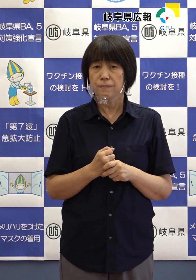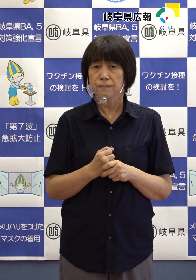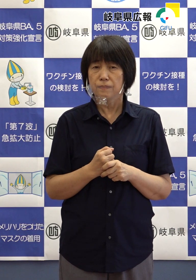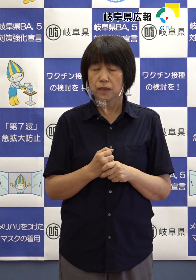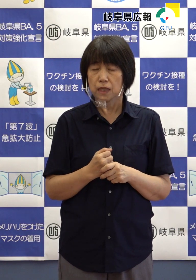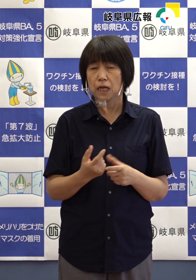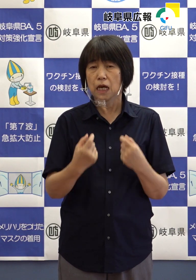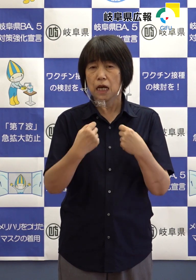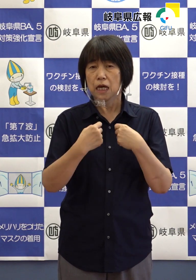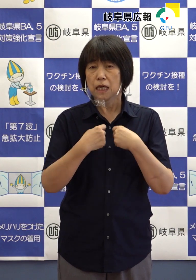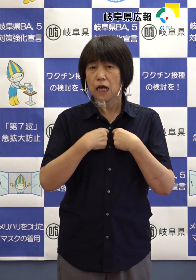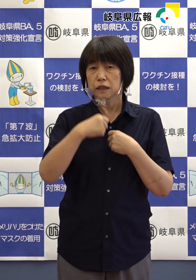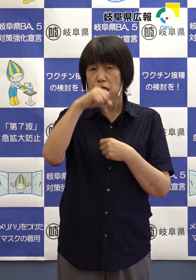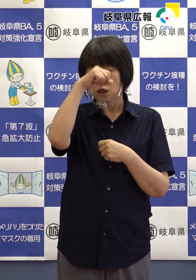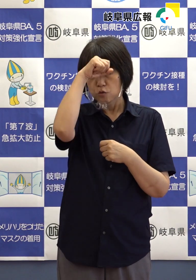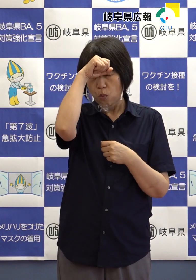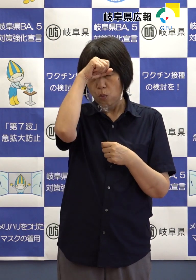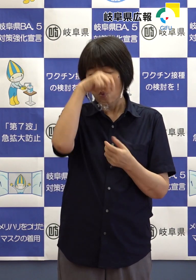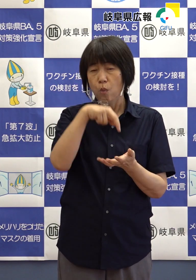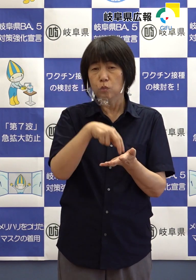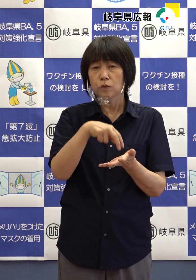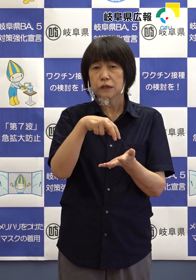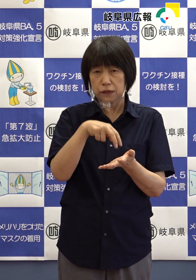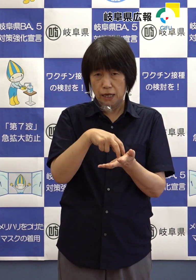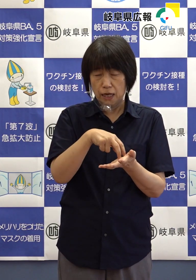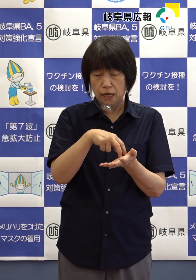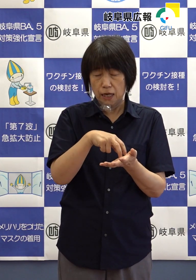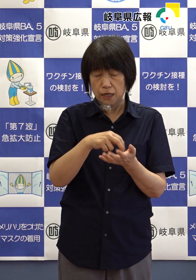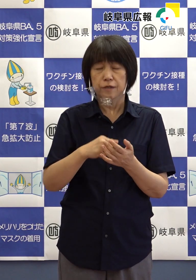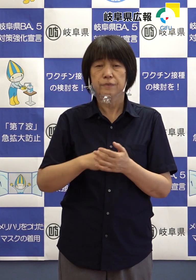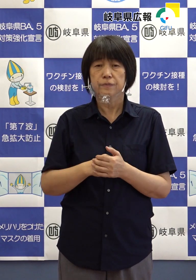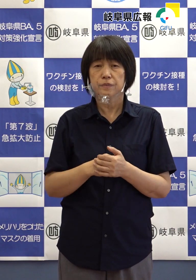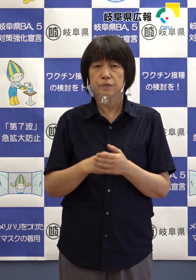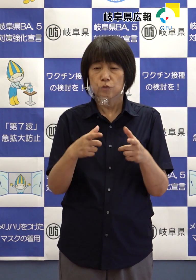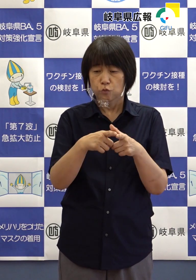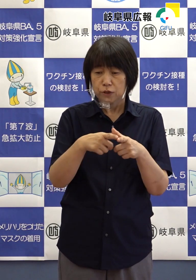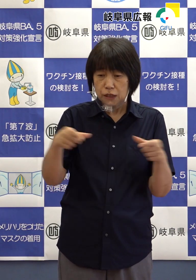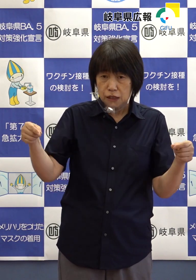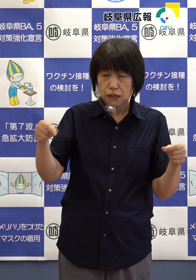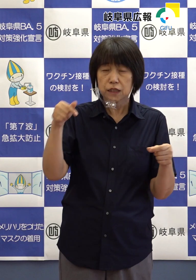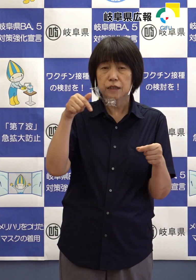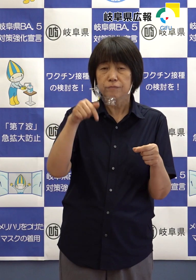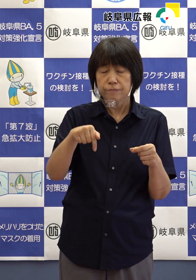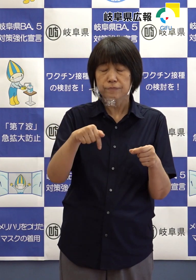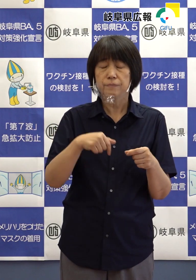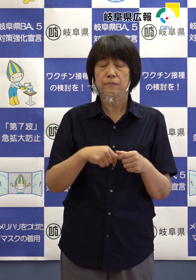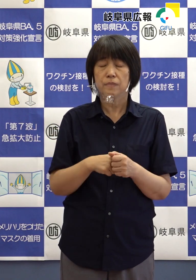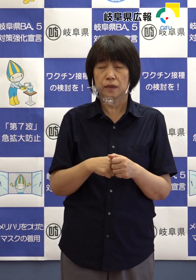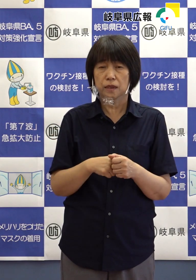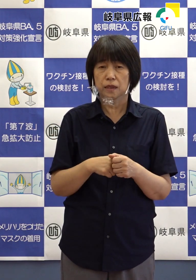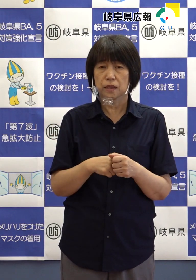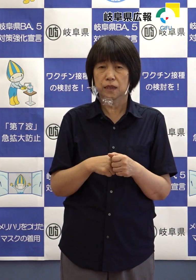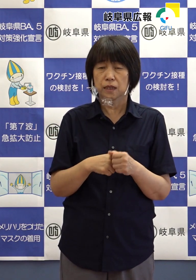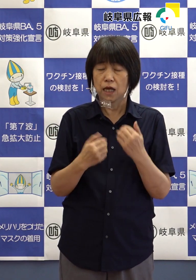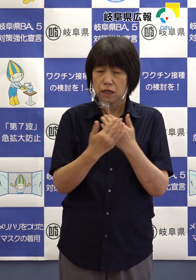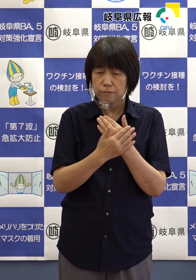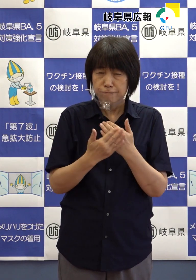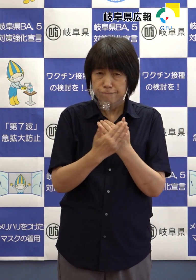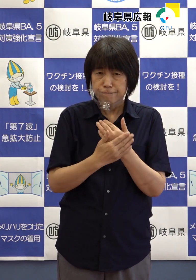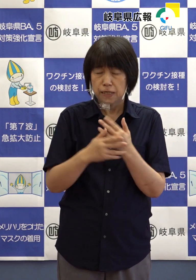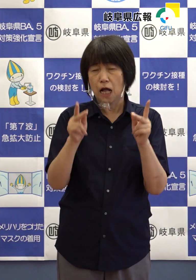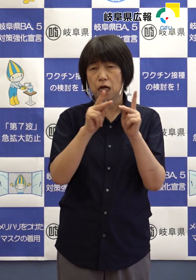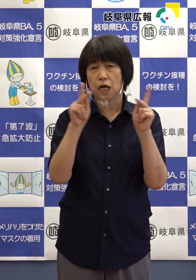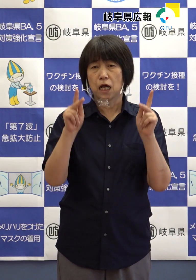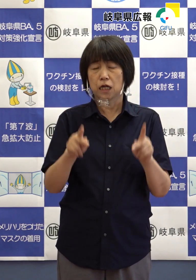感染症として国を挙げて重大なまぁ課題としてです